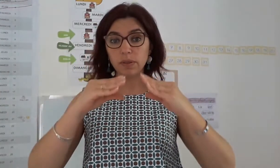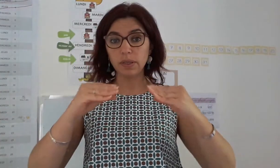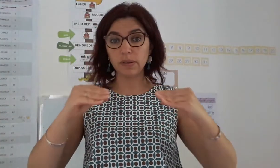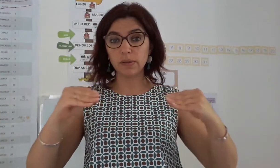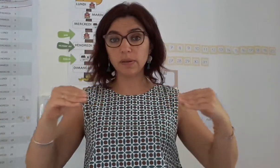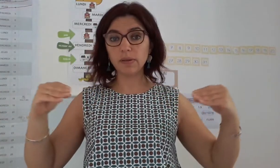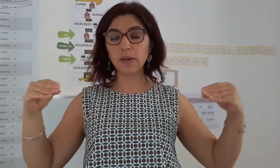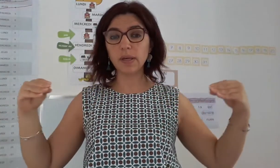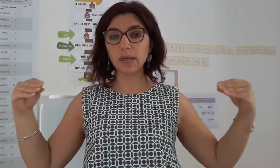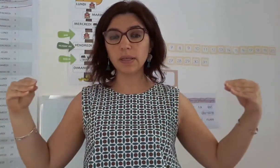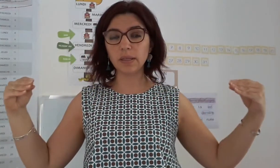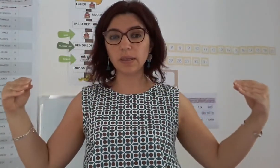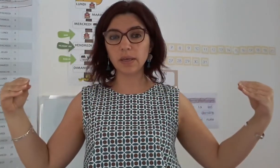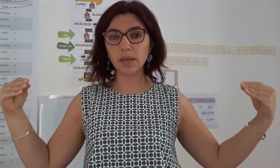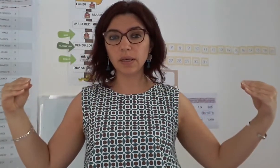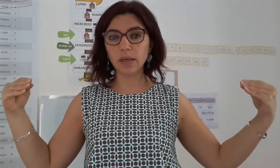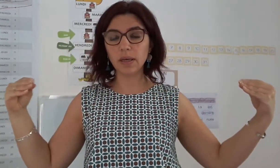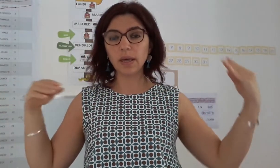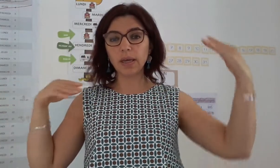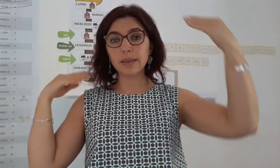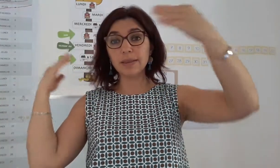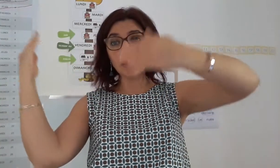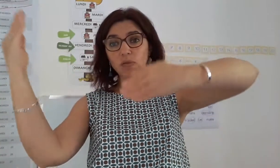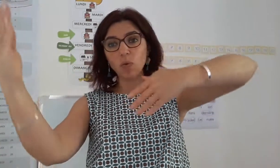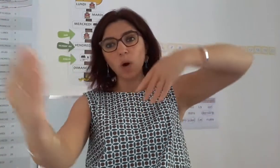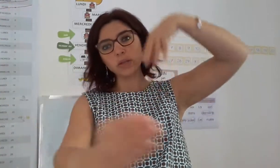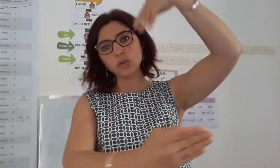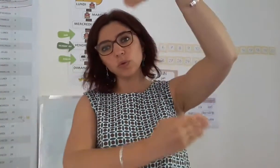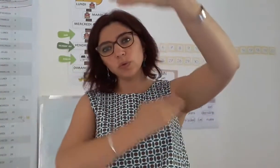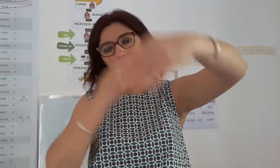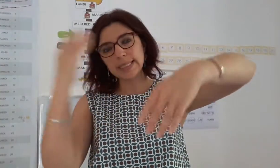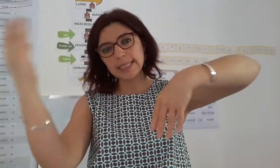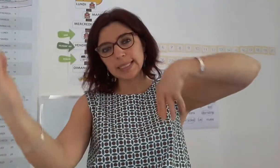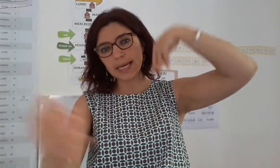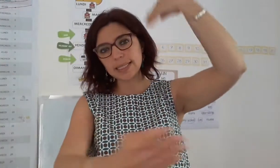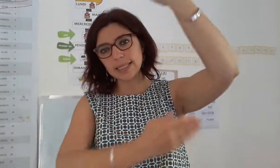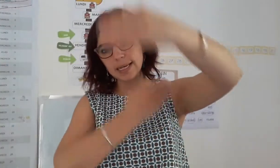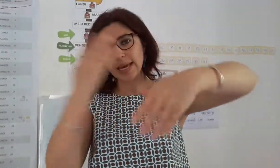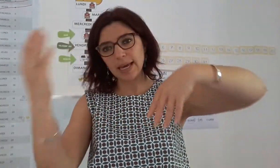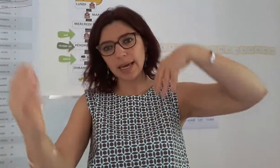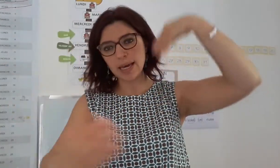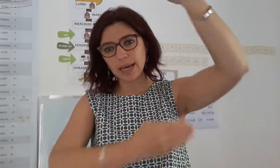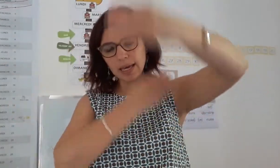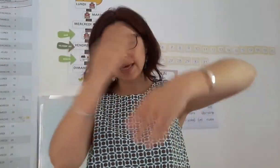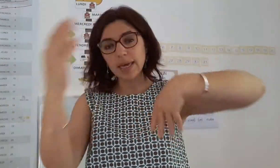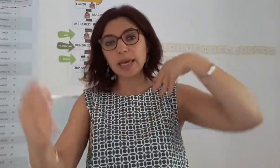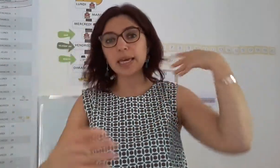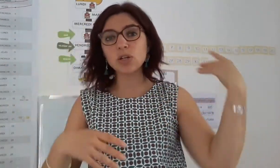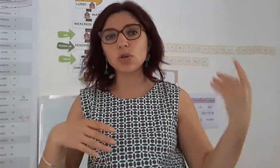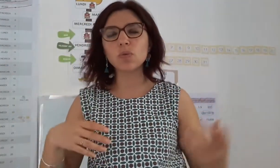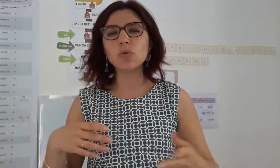et sérénité, des fois tout s'accélère et je me